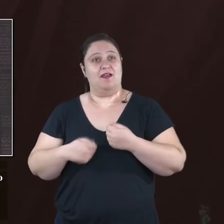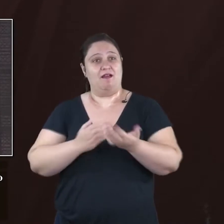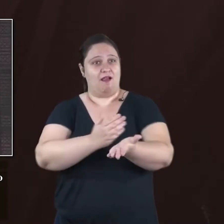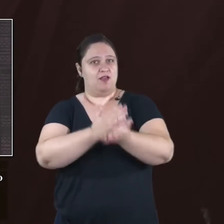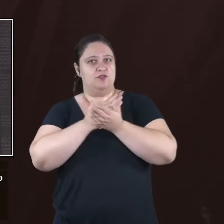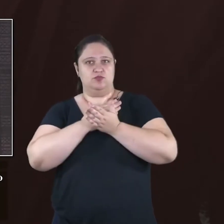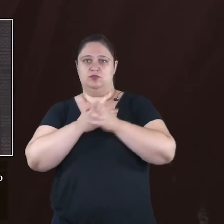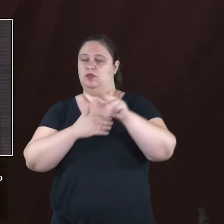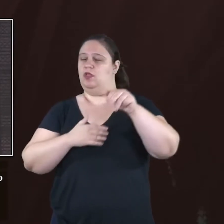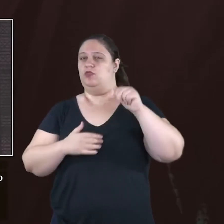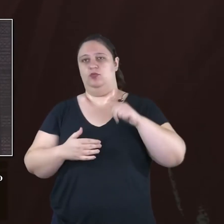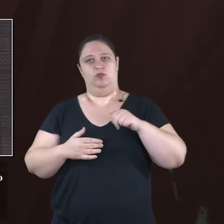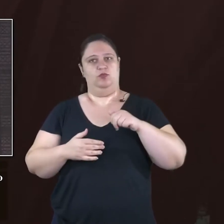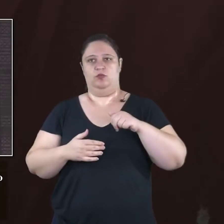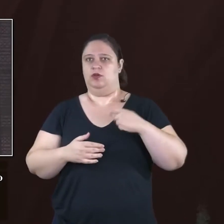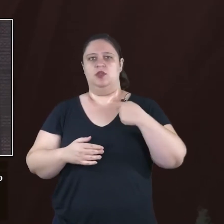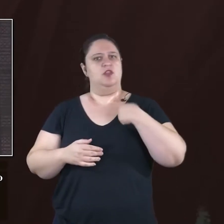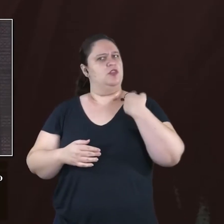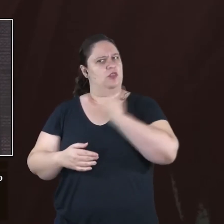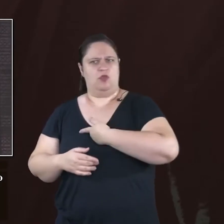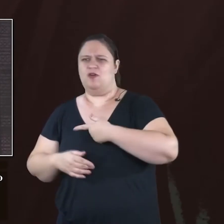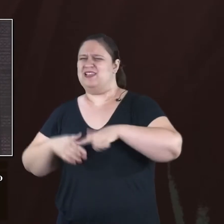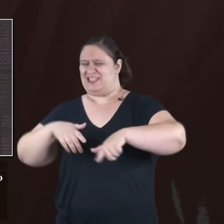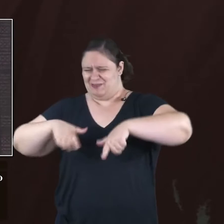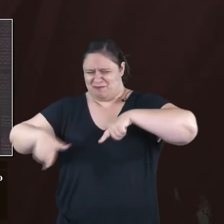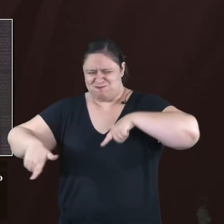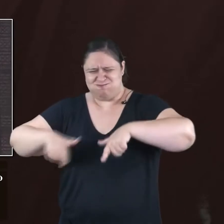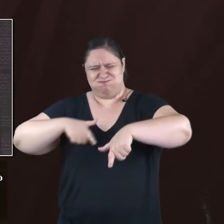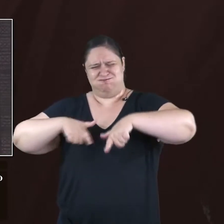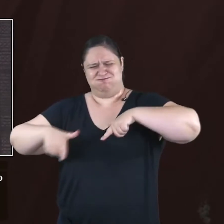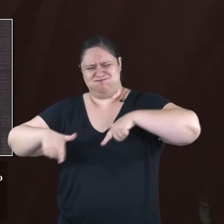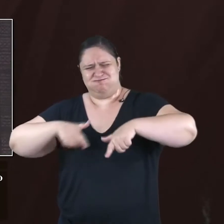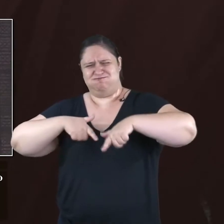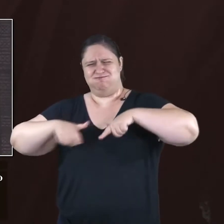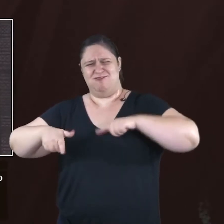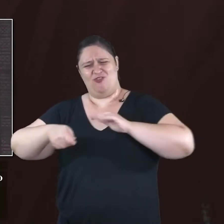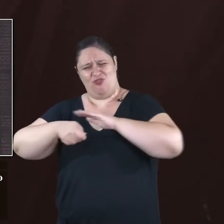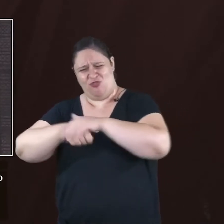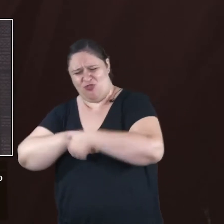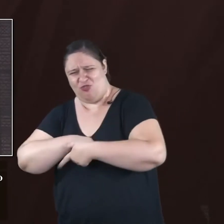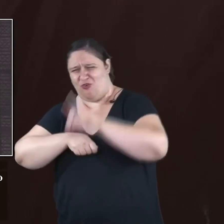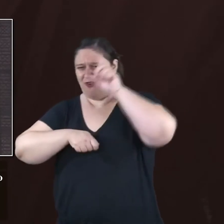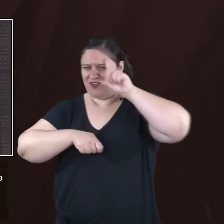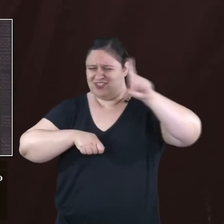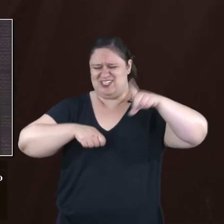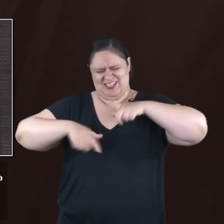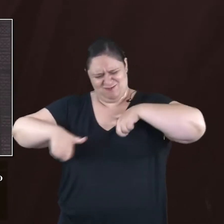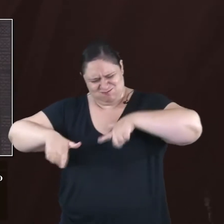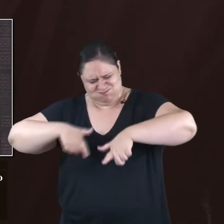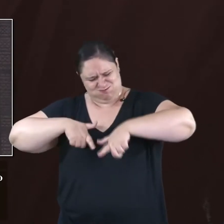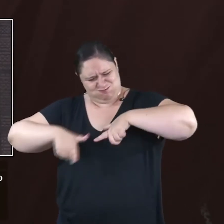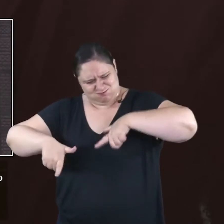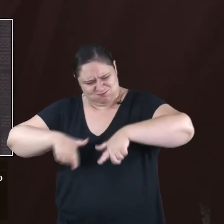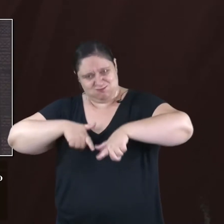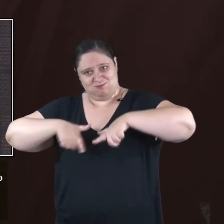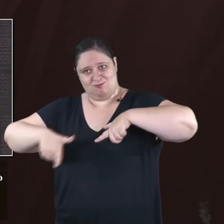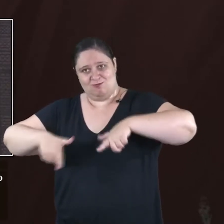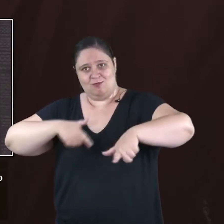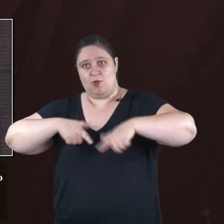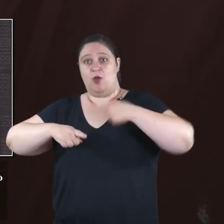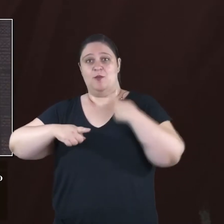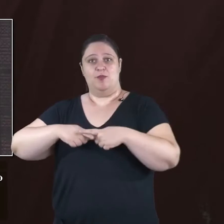em labor e fadiga, de noite e de dia, trabalhamos a fim de não